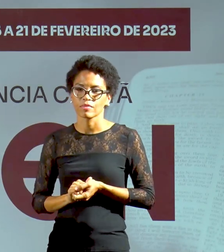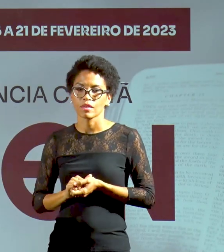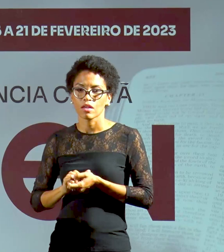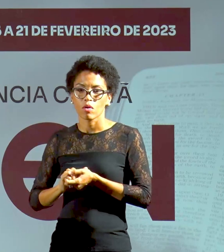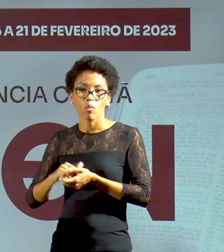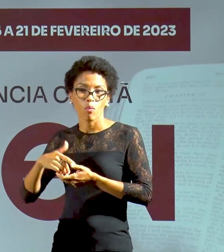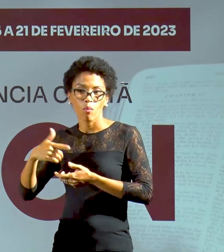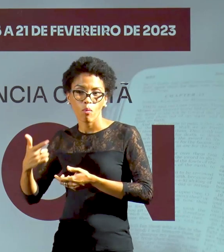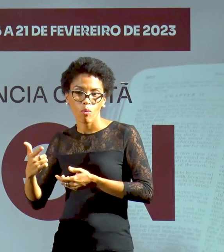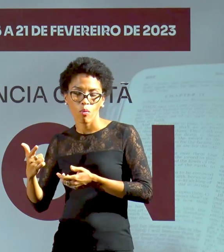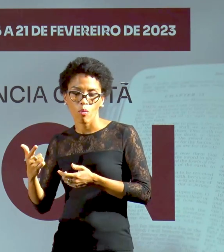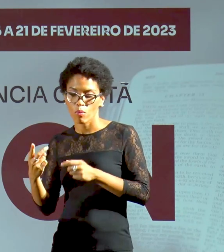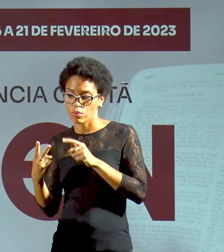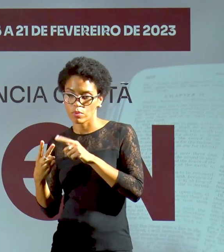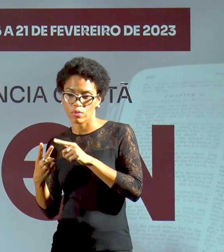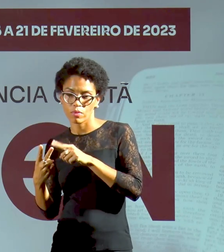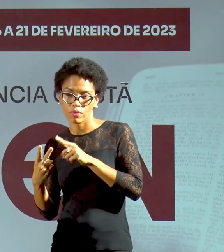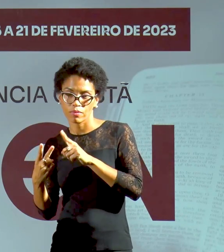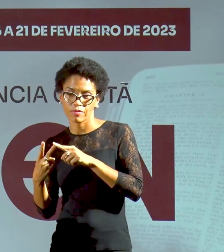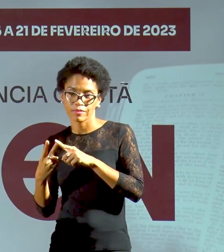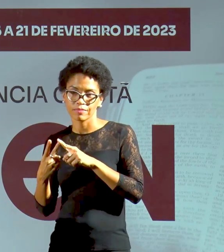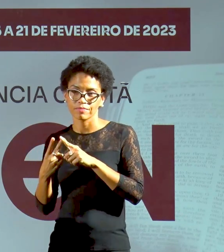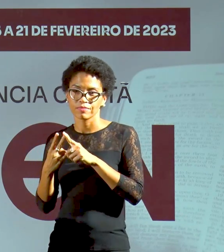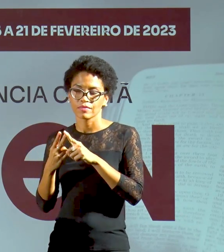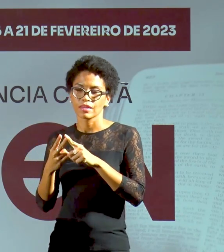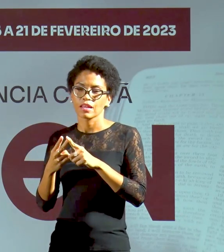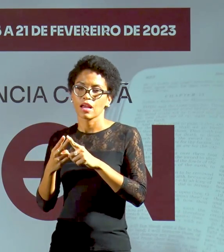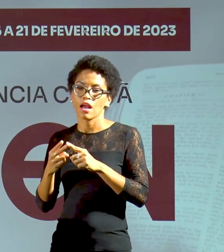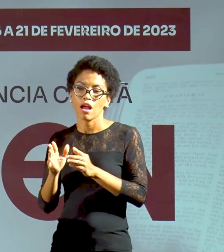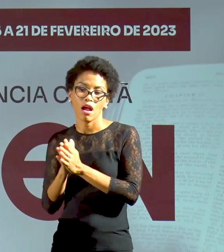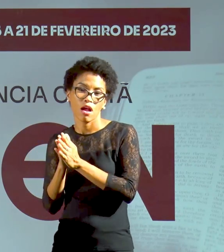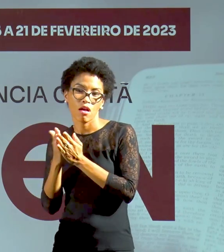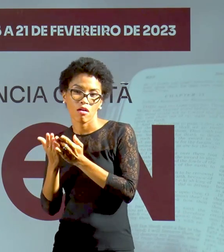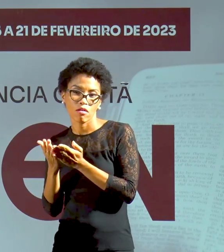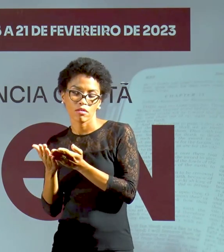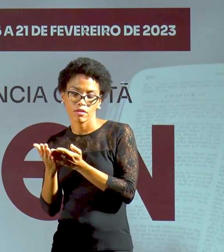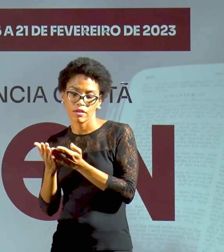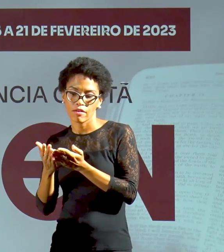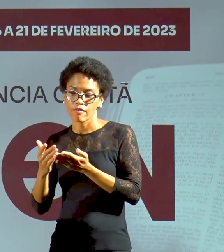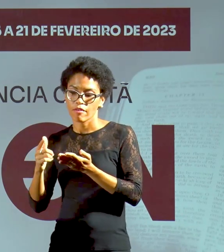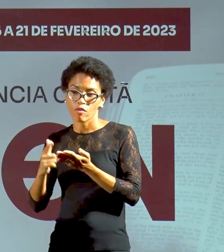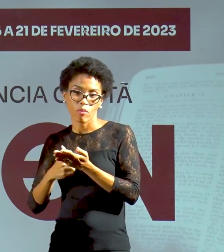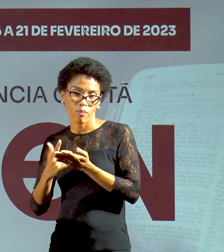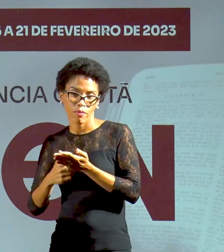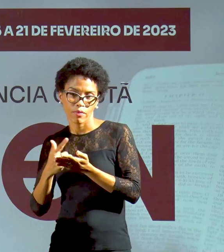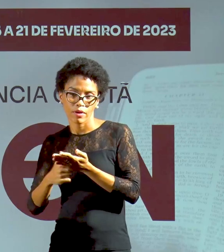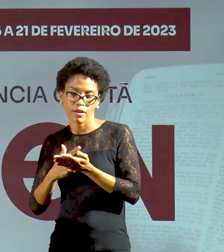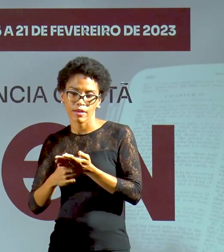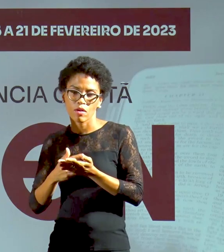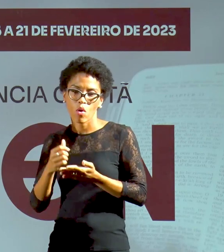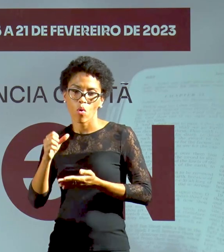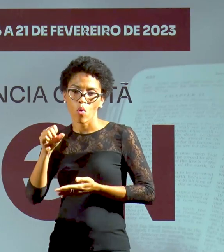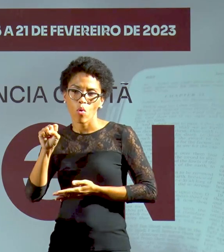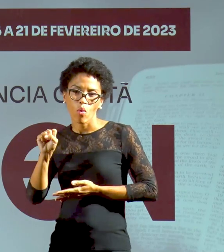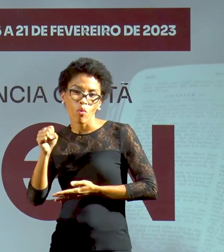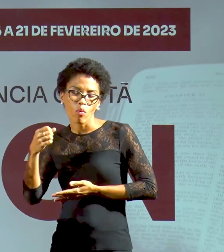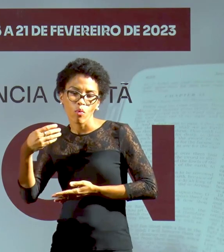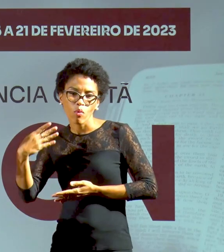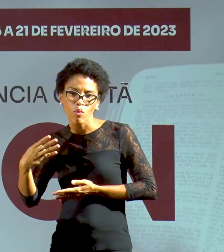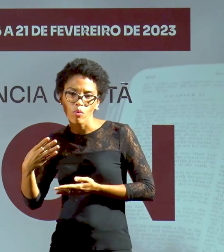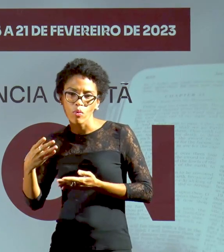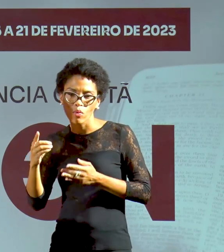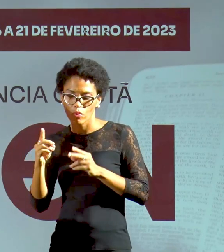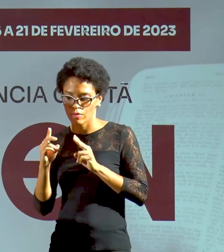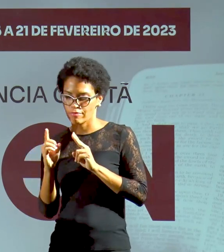lançando esse ano de Mateus O Davi tá com ele na mão ali ó 84 emocionais no evangelho de Mateus da mesma forma você vai